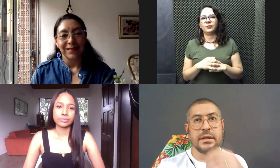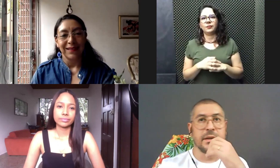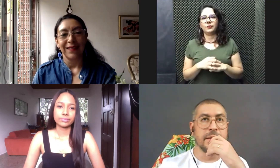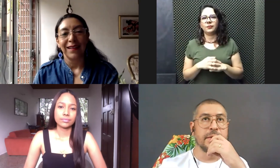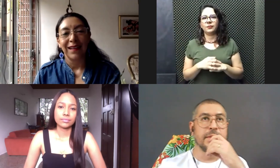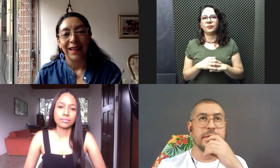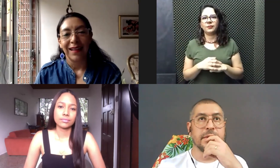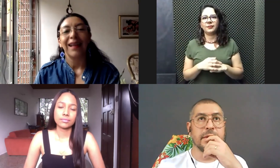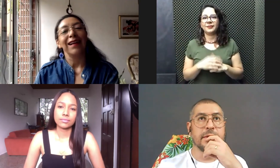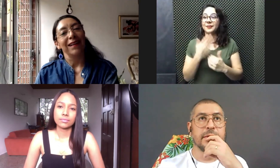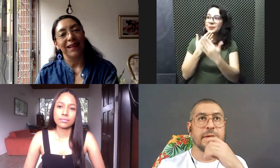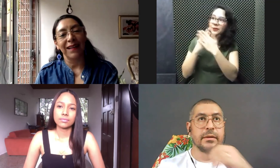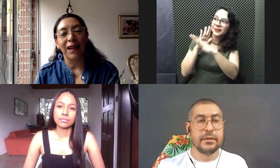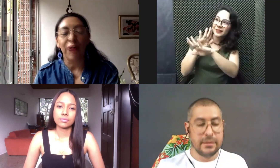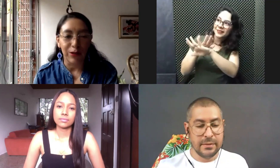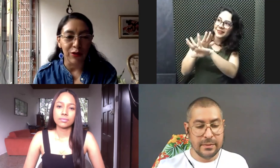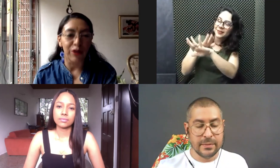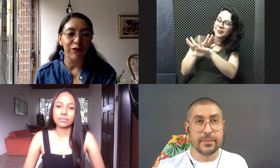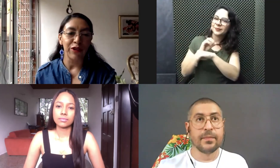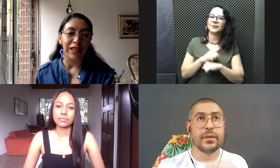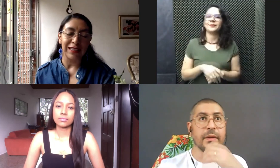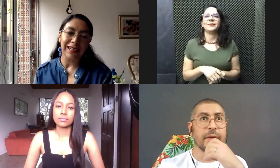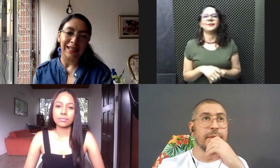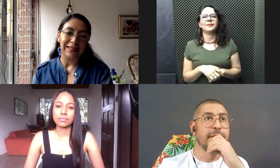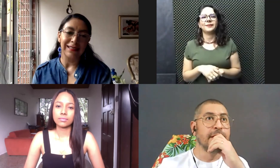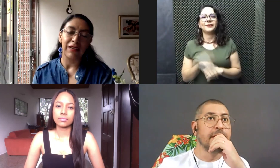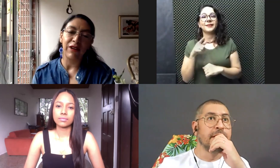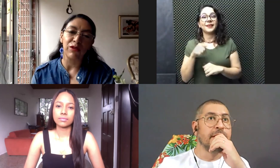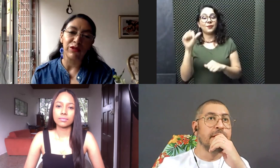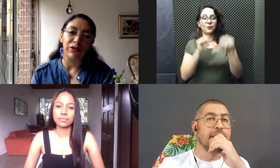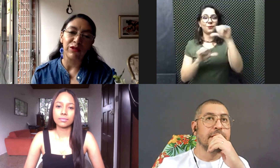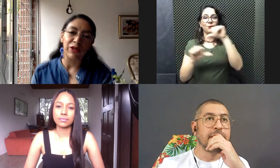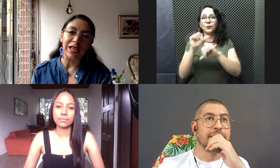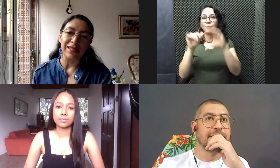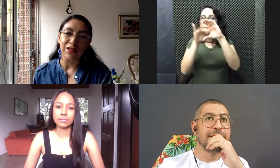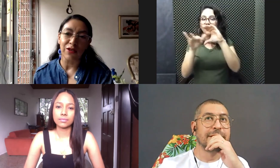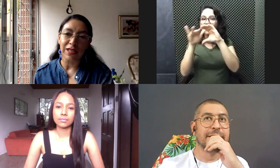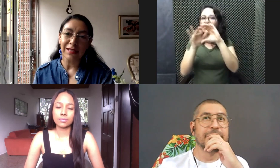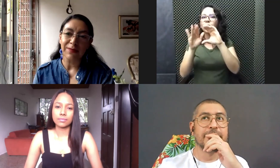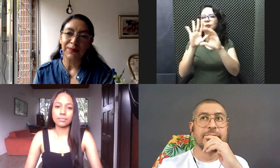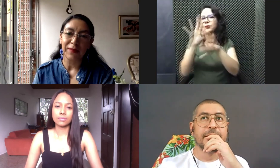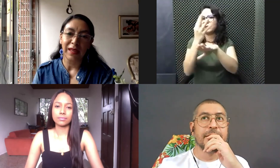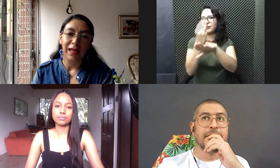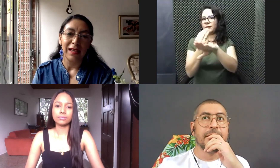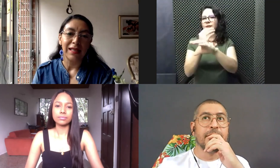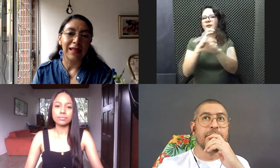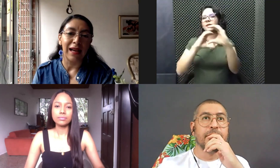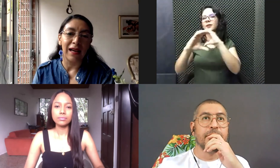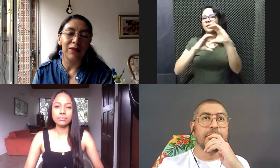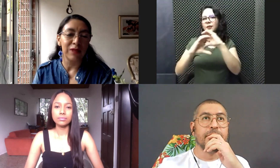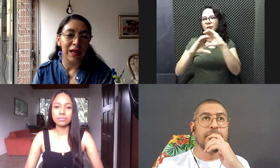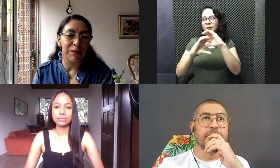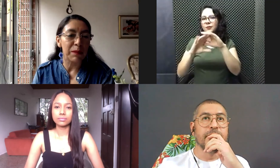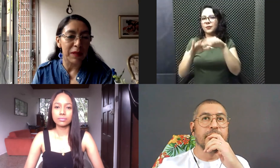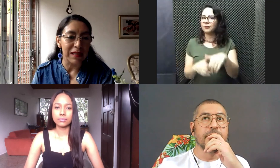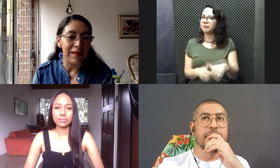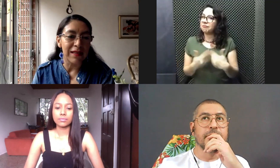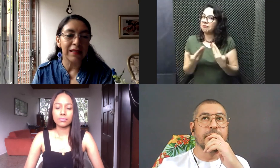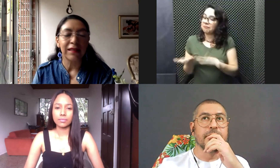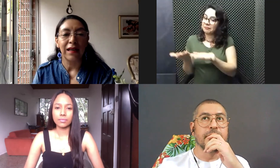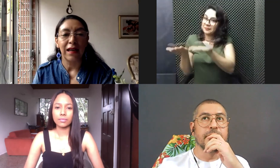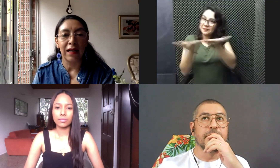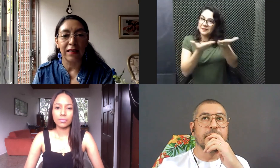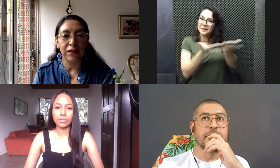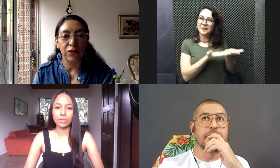Buenas tardes. El Laboratorio de Fonética de la Facultad de Comunicaciones les da una